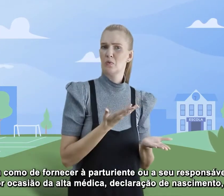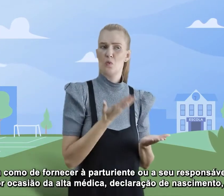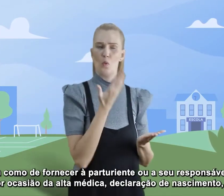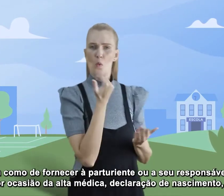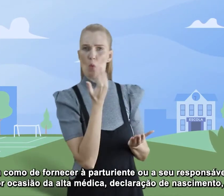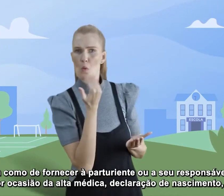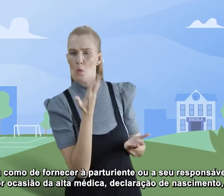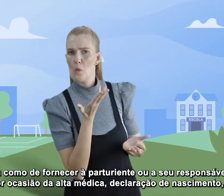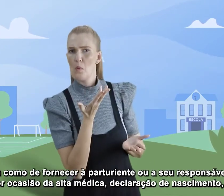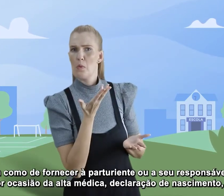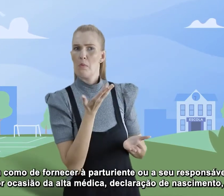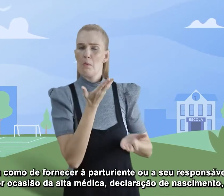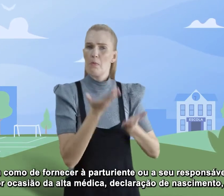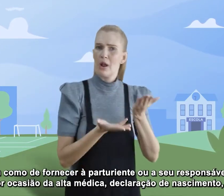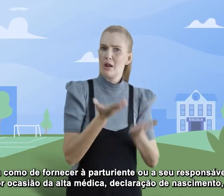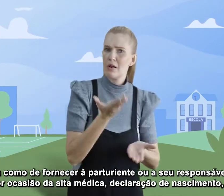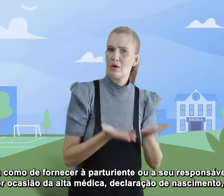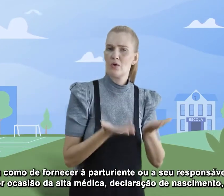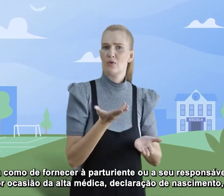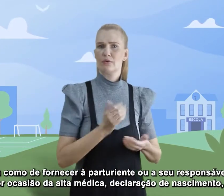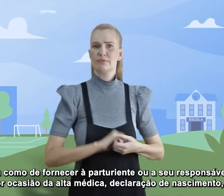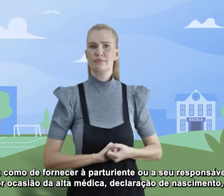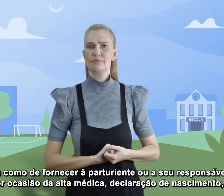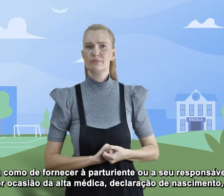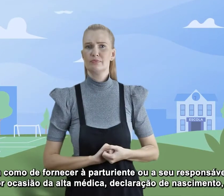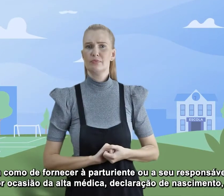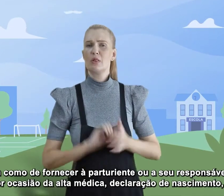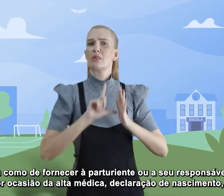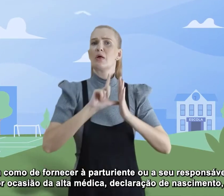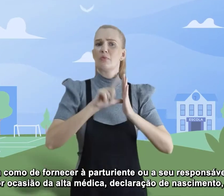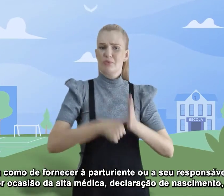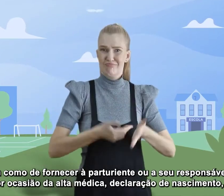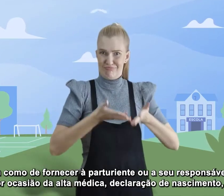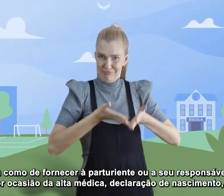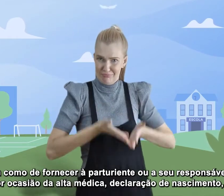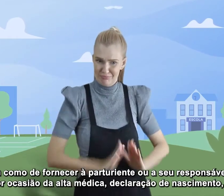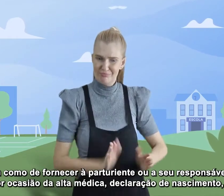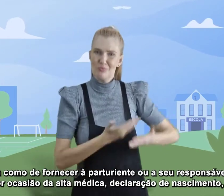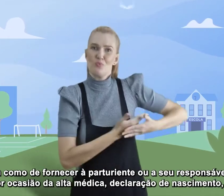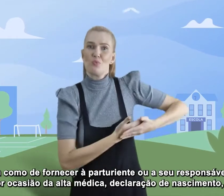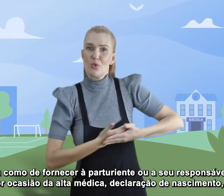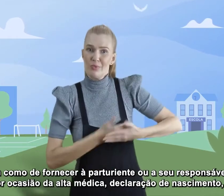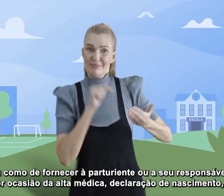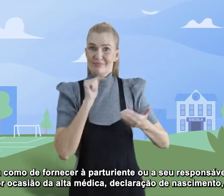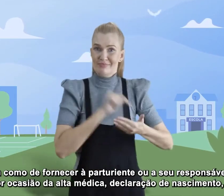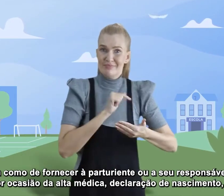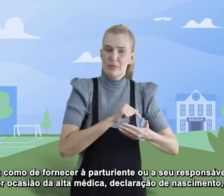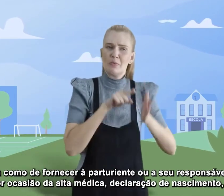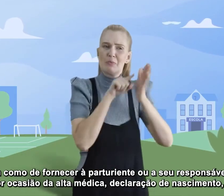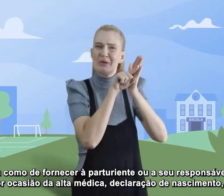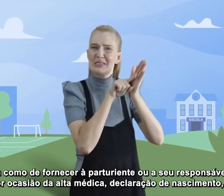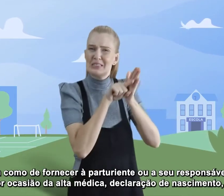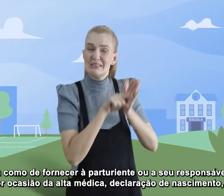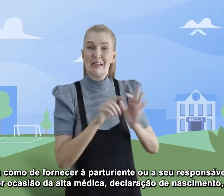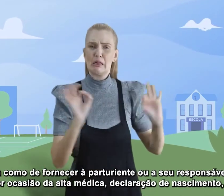a parturiente ou a seu responsável, por ocasião da alta médica, declaração